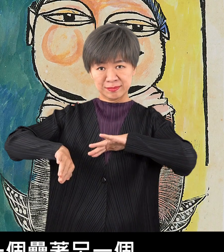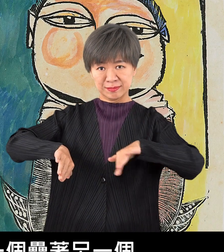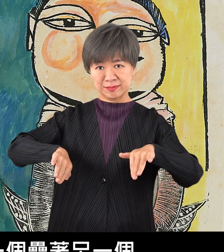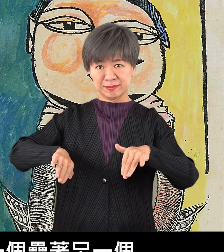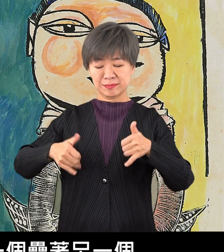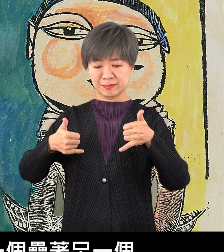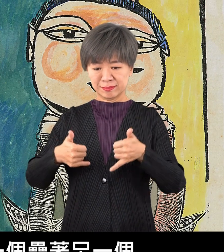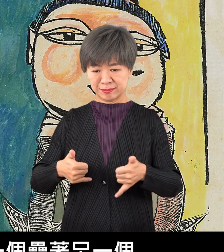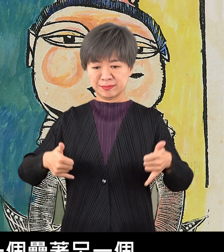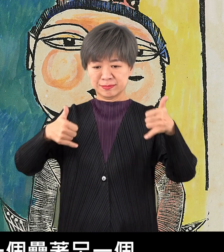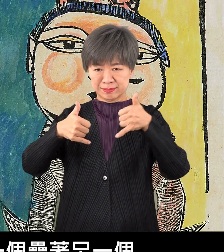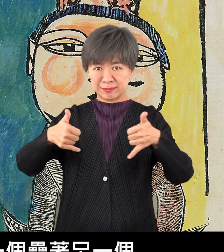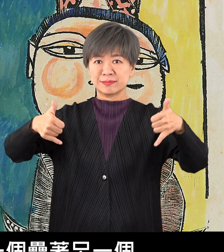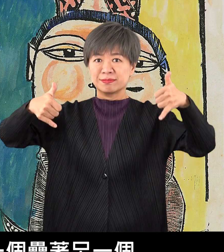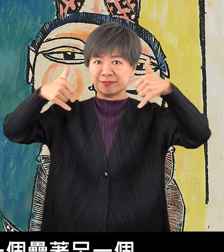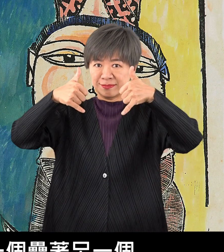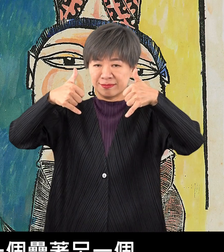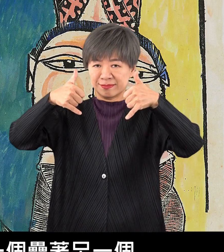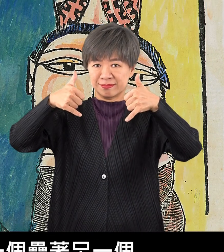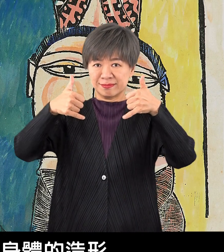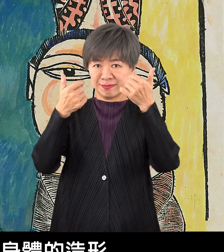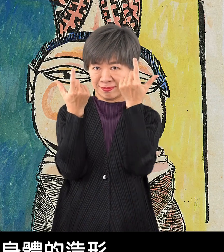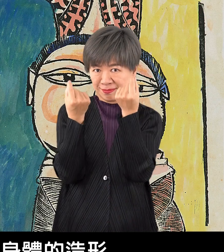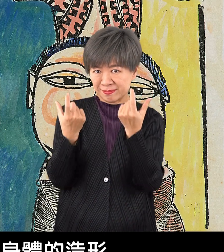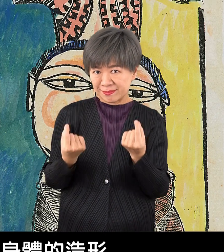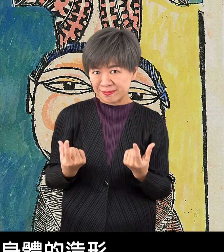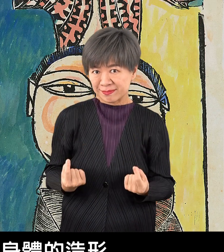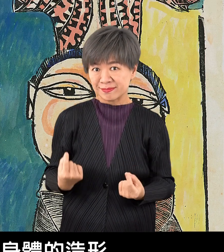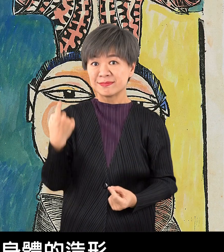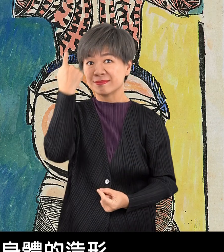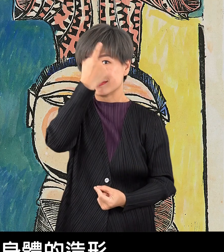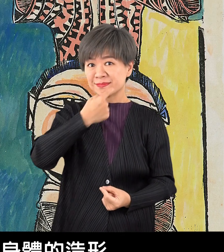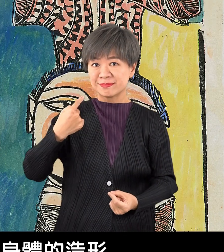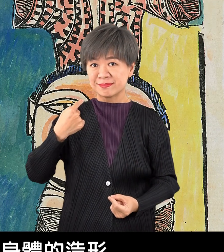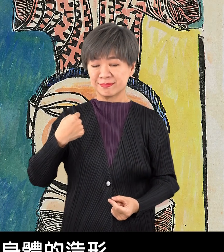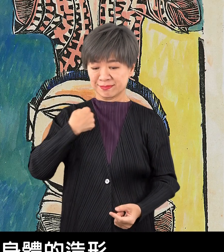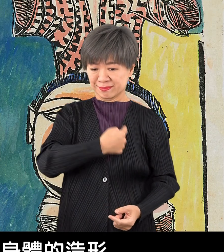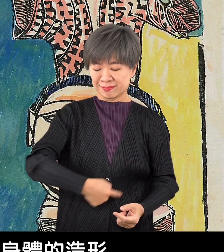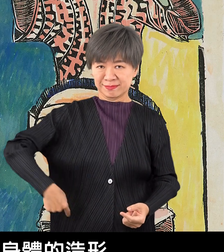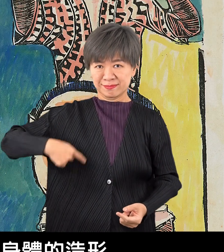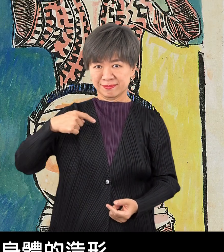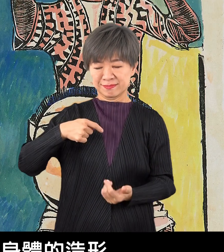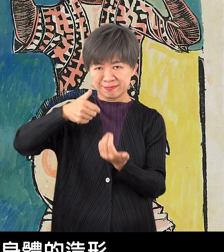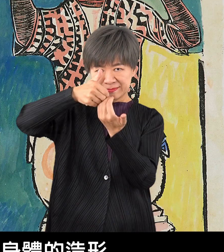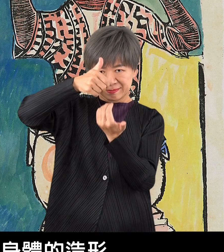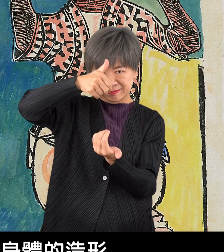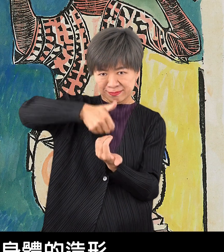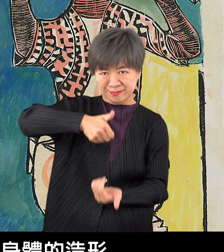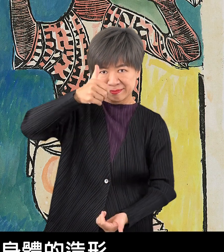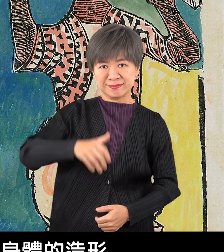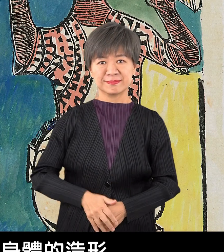左右一个叠着另一个，重复出现脸或身体的造型，